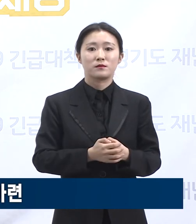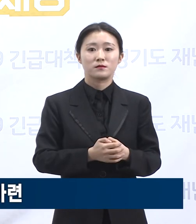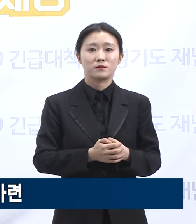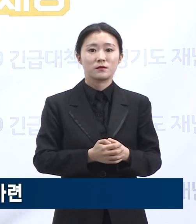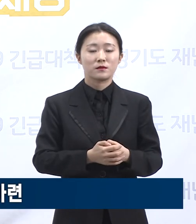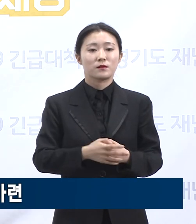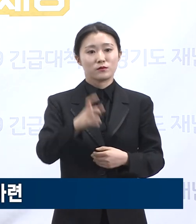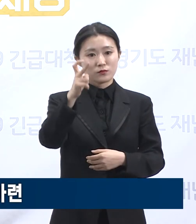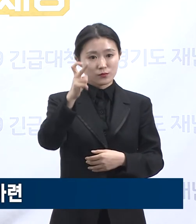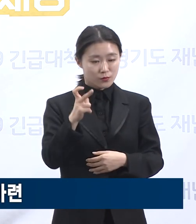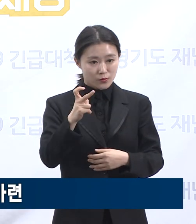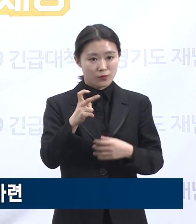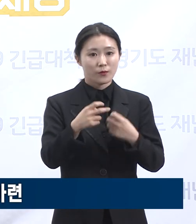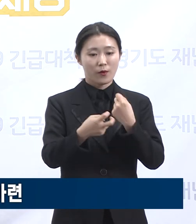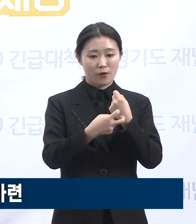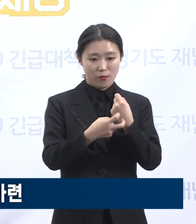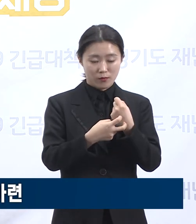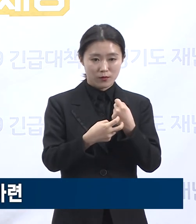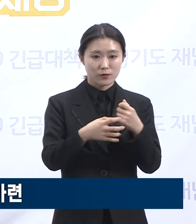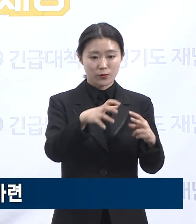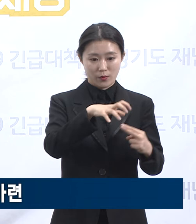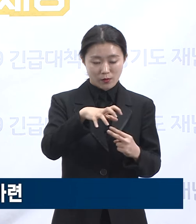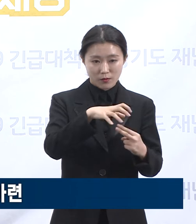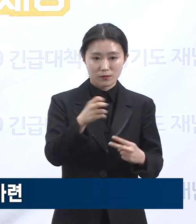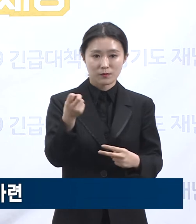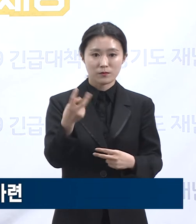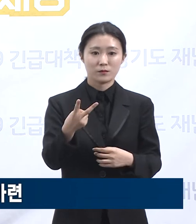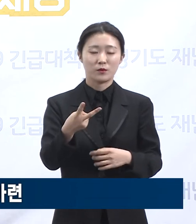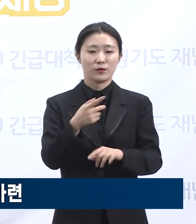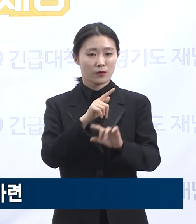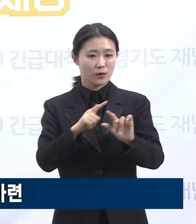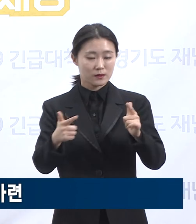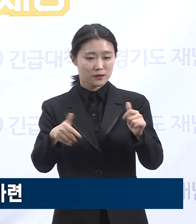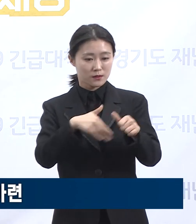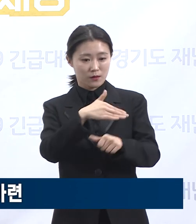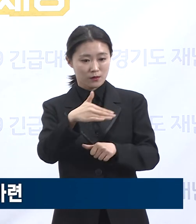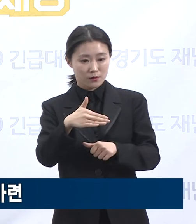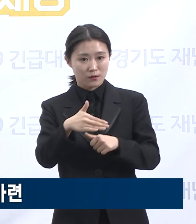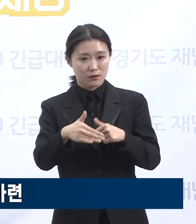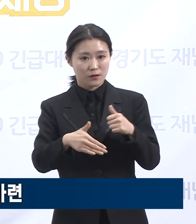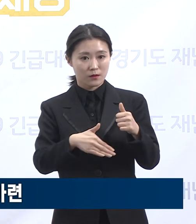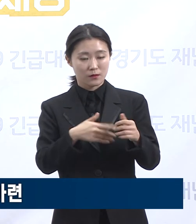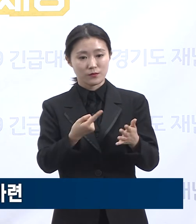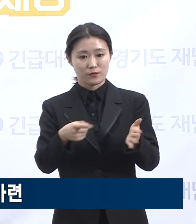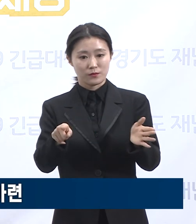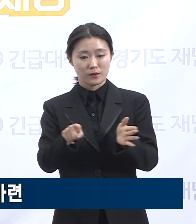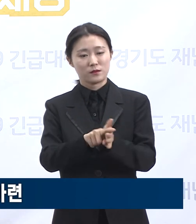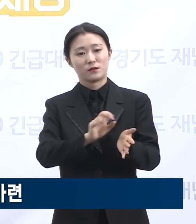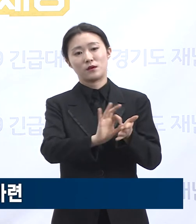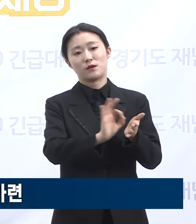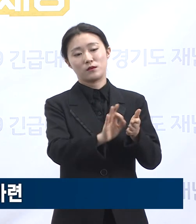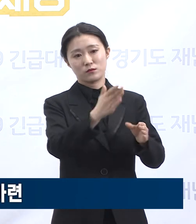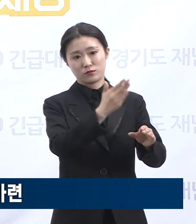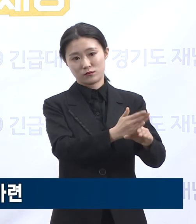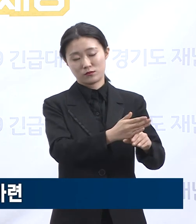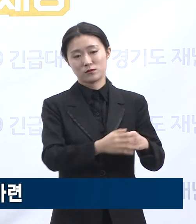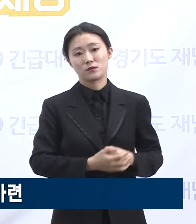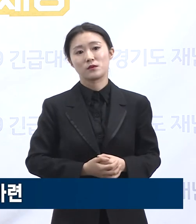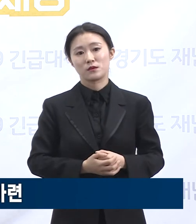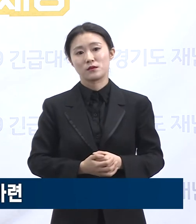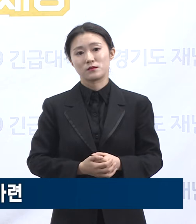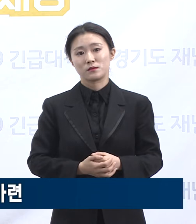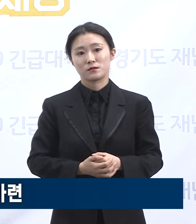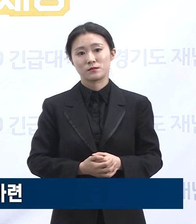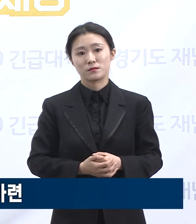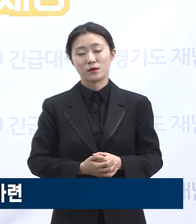효사랑 요양원을 위해 8병상을 사용해야 했습니다. 군포 효사랑 요양원의 사례에서 볼수 있듯 병원이나